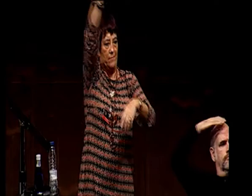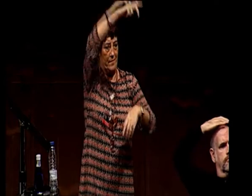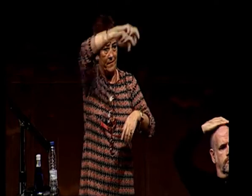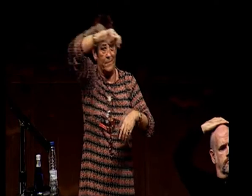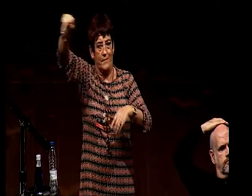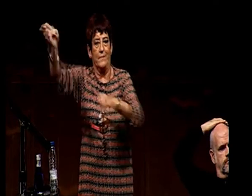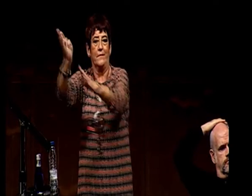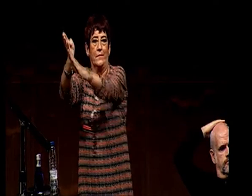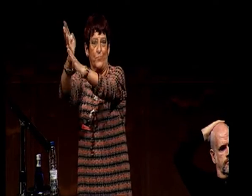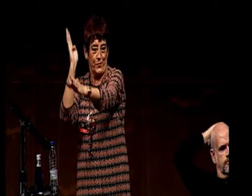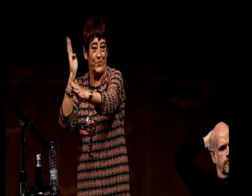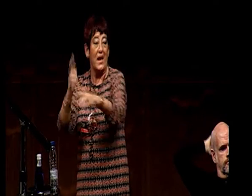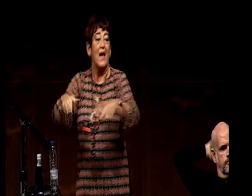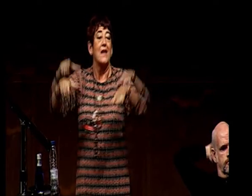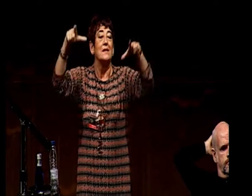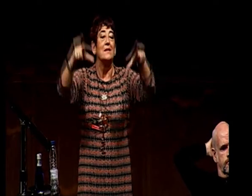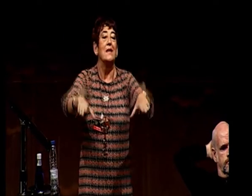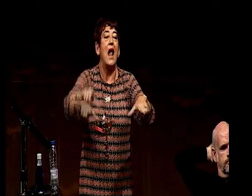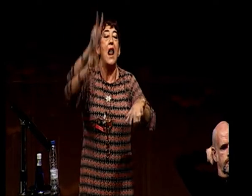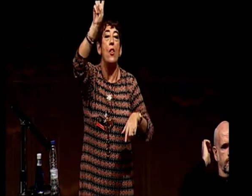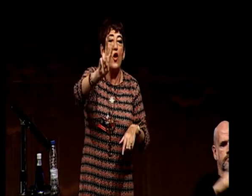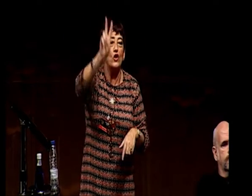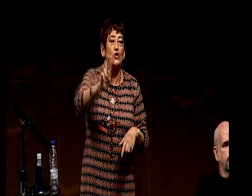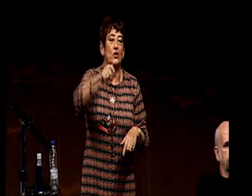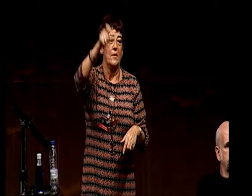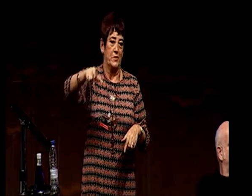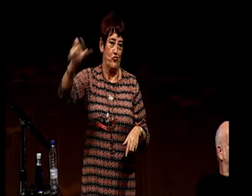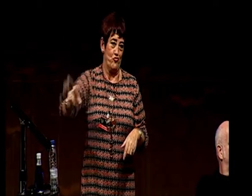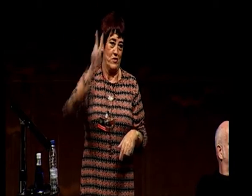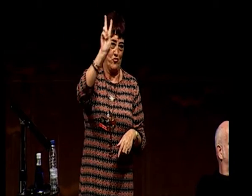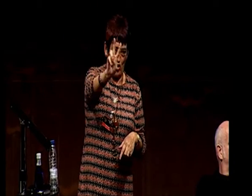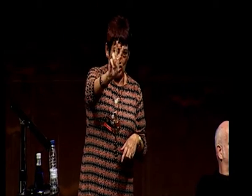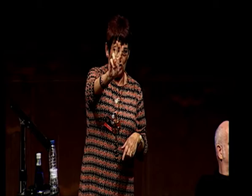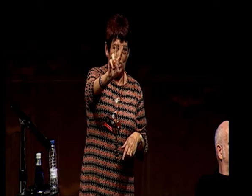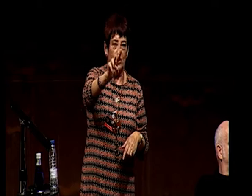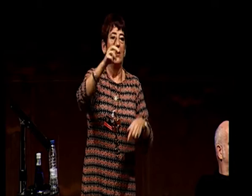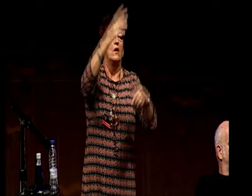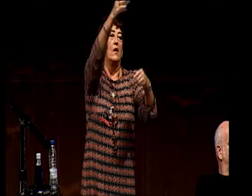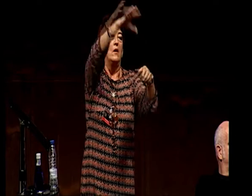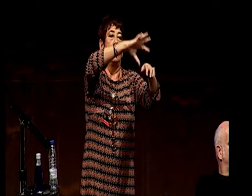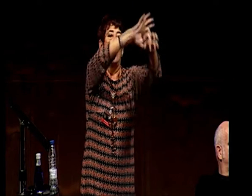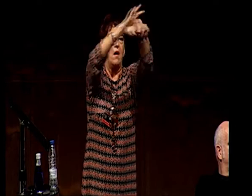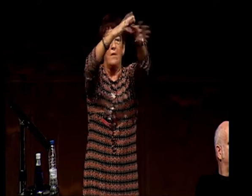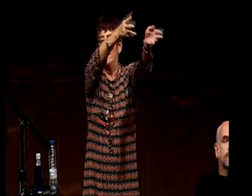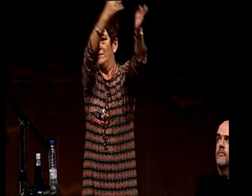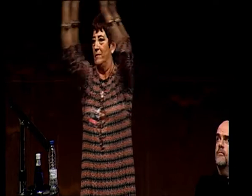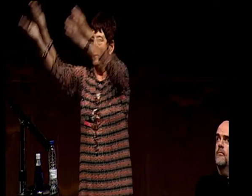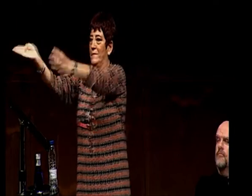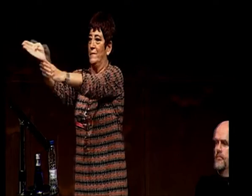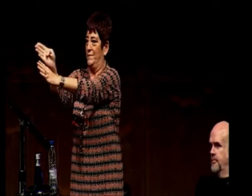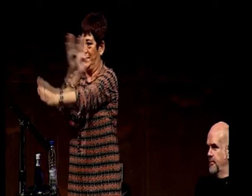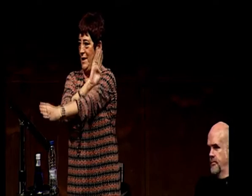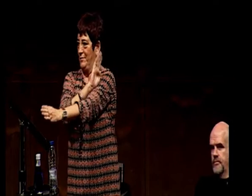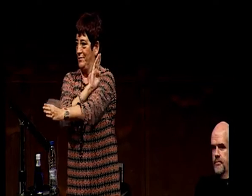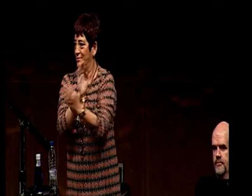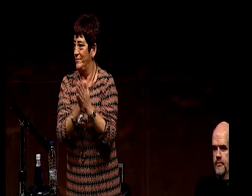tres personas vendrán también a hacer pregunta y de la sala dos dos personas y os